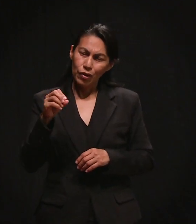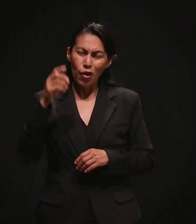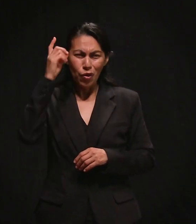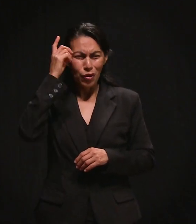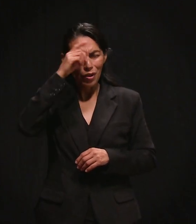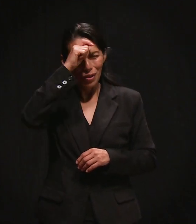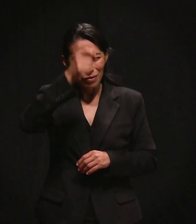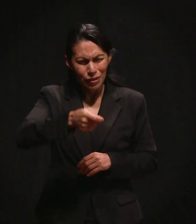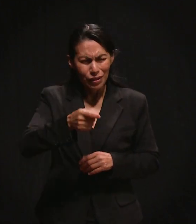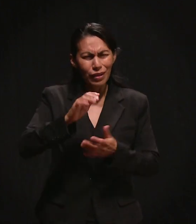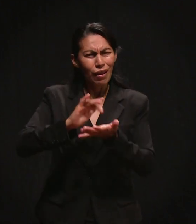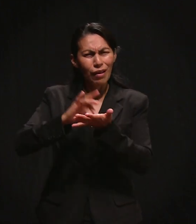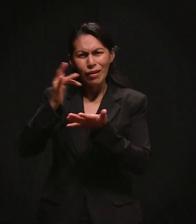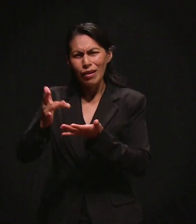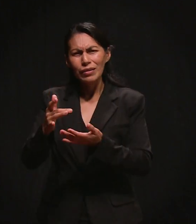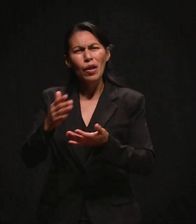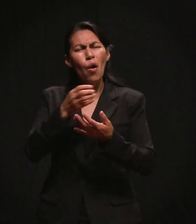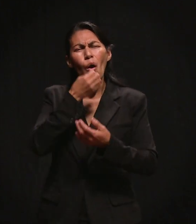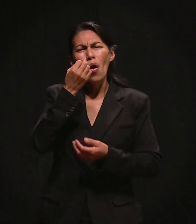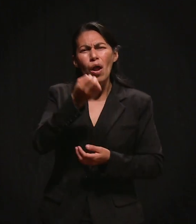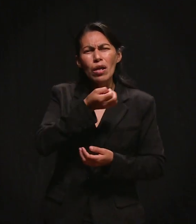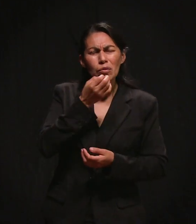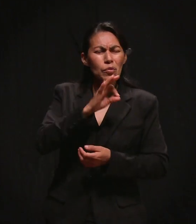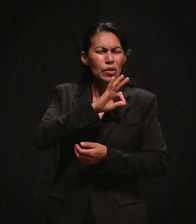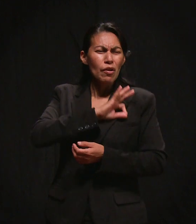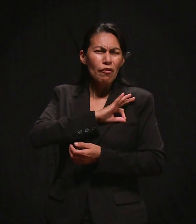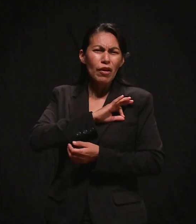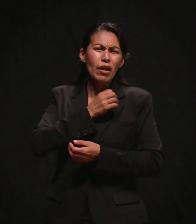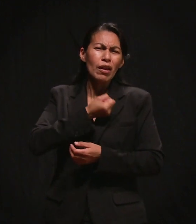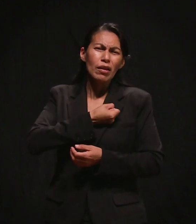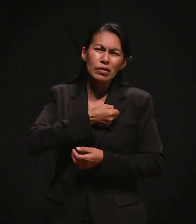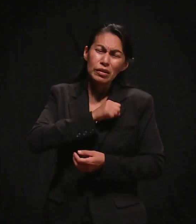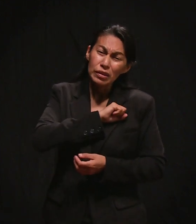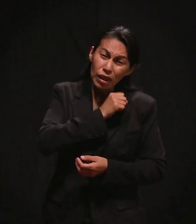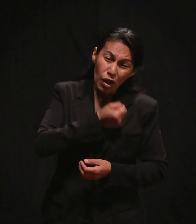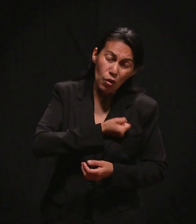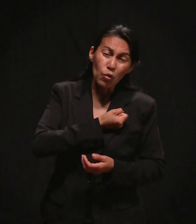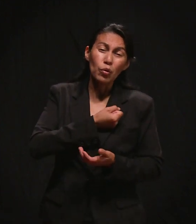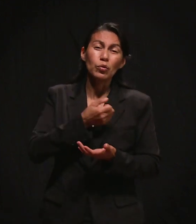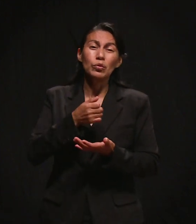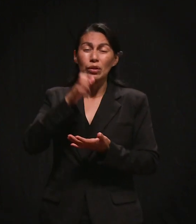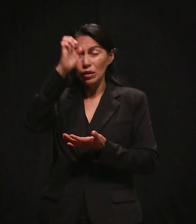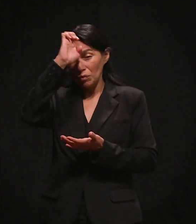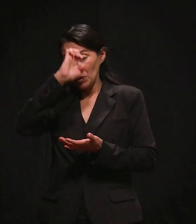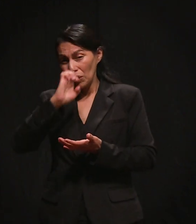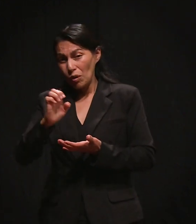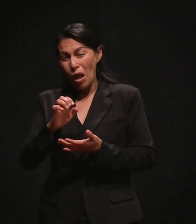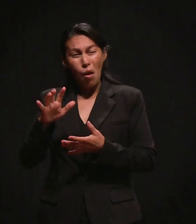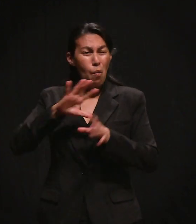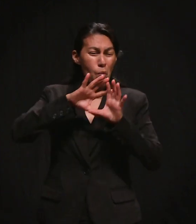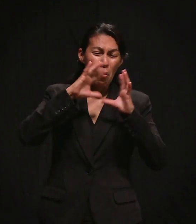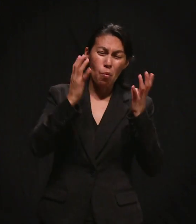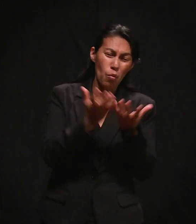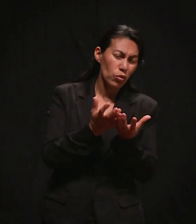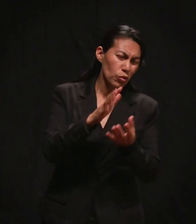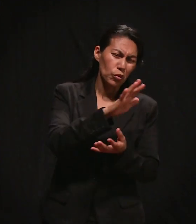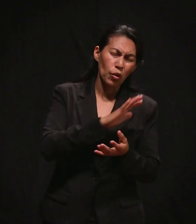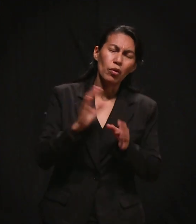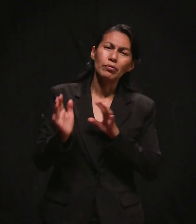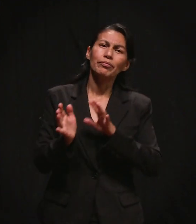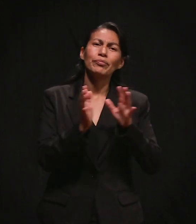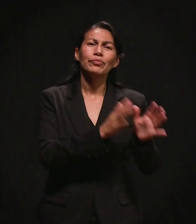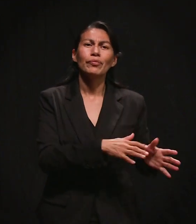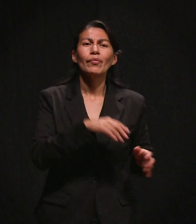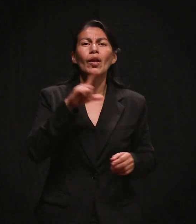nuestra fe, la salud, la espiritualidad del mundo entero. Amén. Luz María Páez, oremos unos por otros.